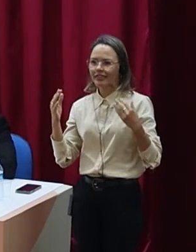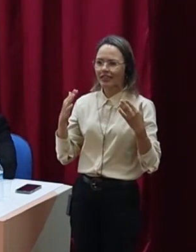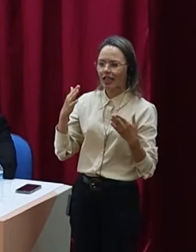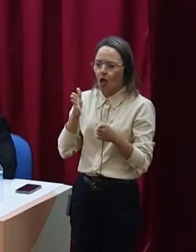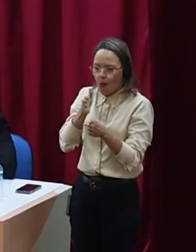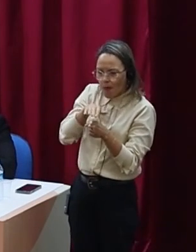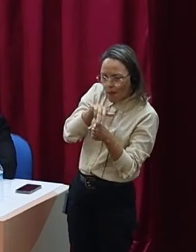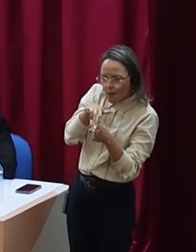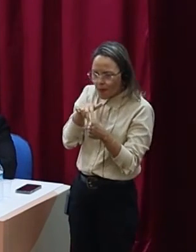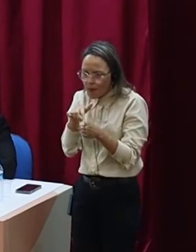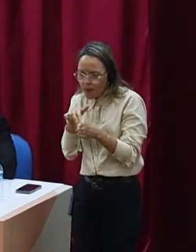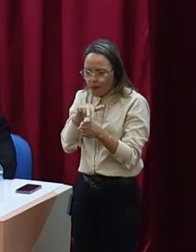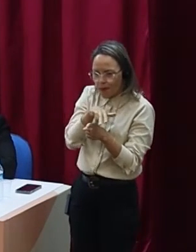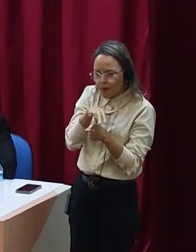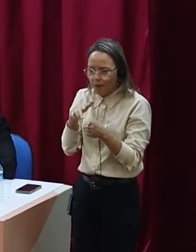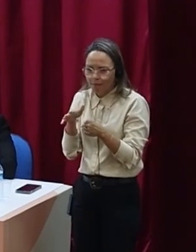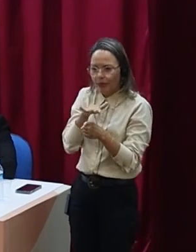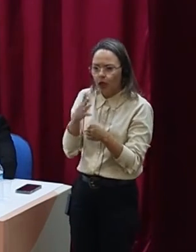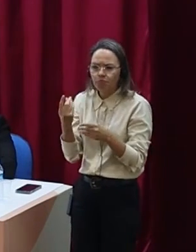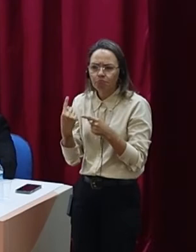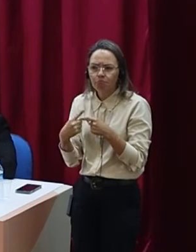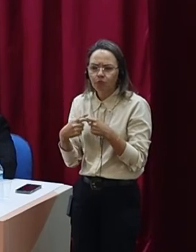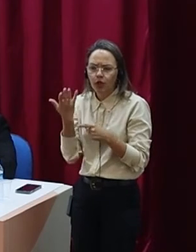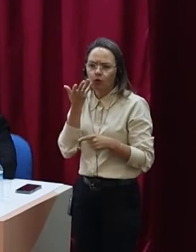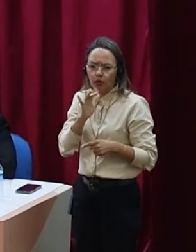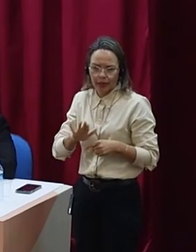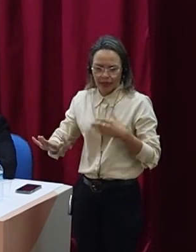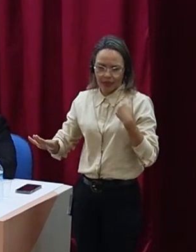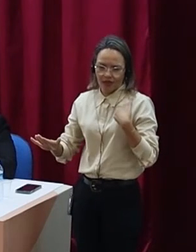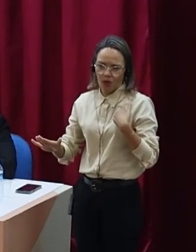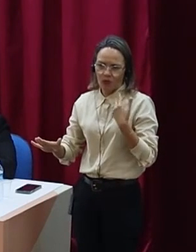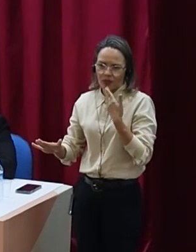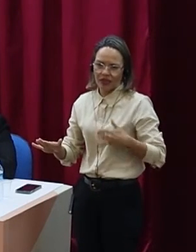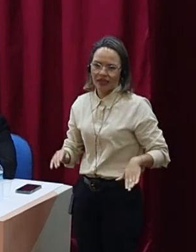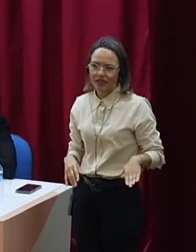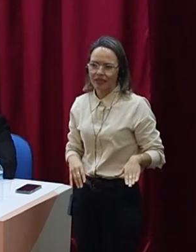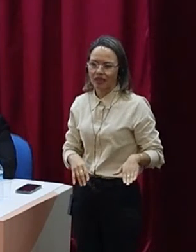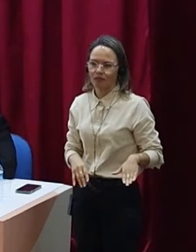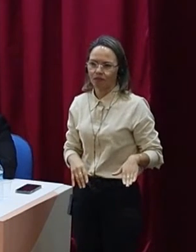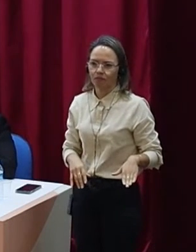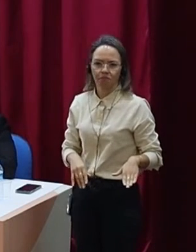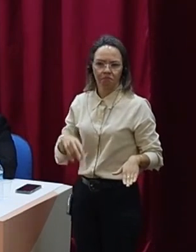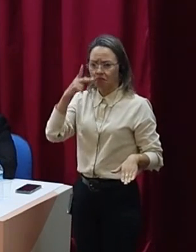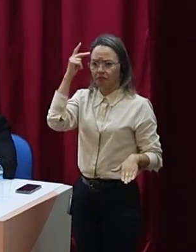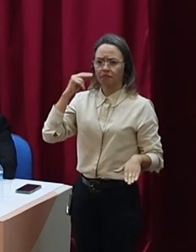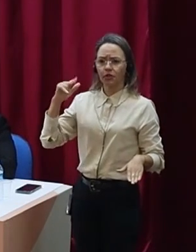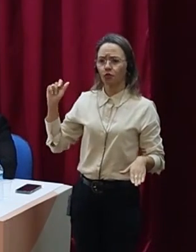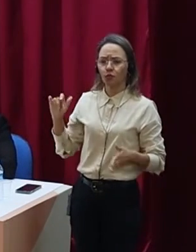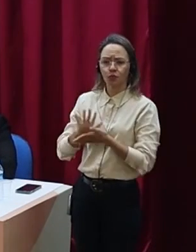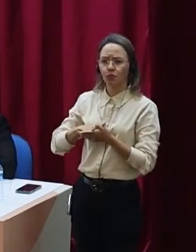Caguazú. Cuando yo era crianza, nadie hablaba castellano, solamente guaraní.